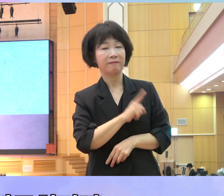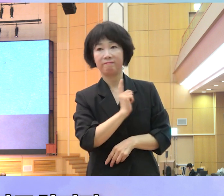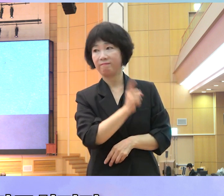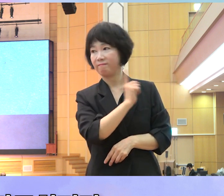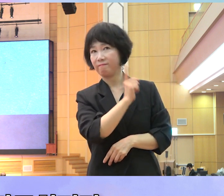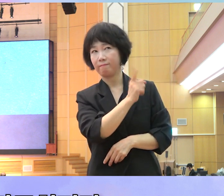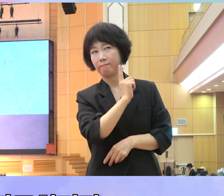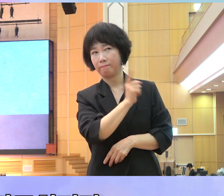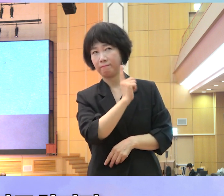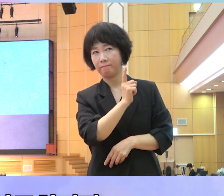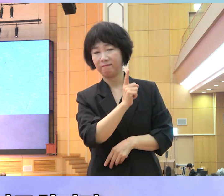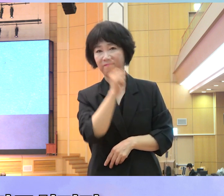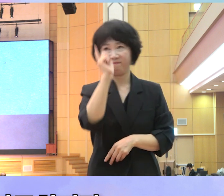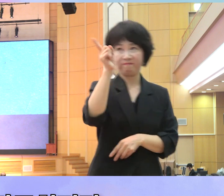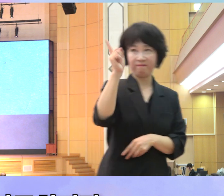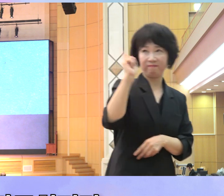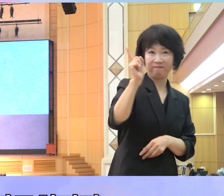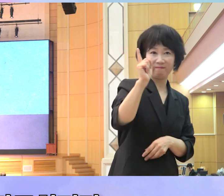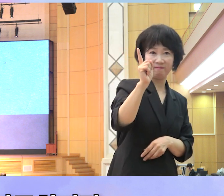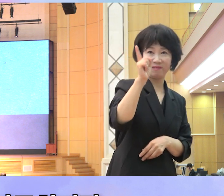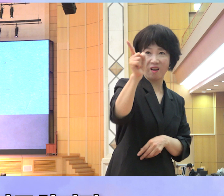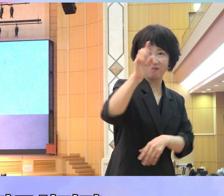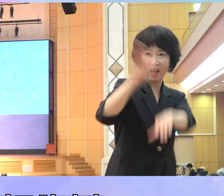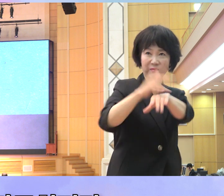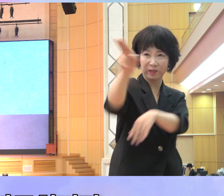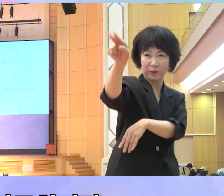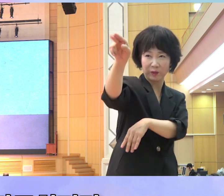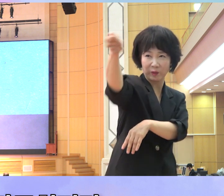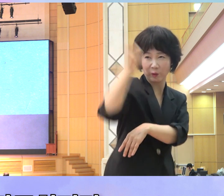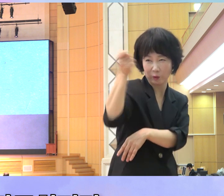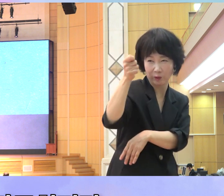비판하고 서로 지적하고.